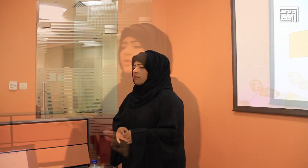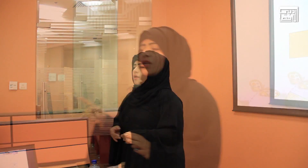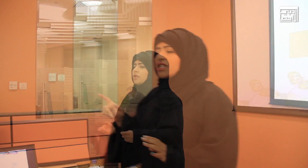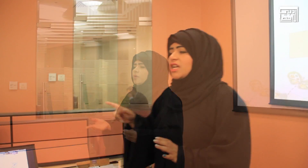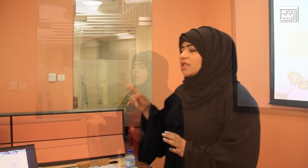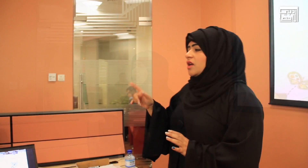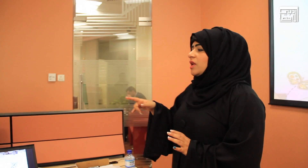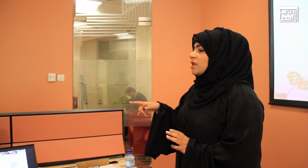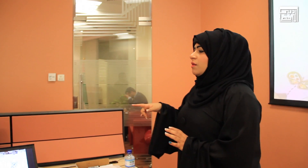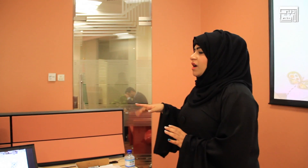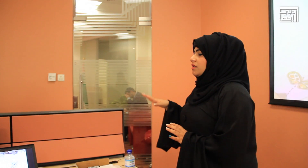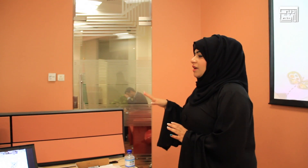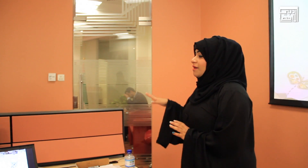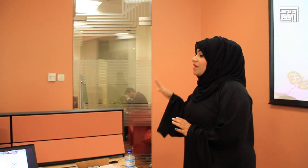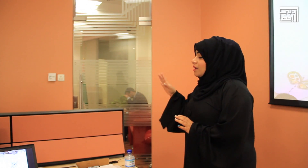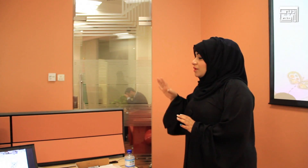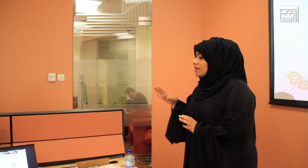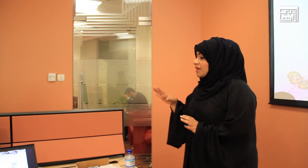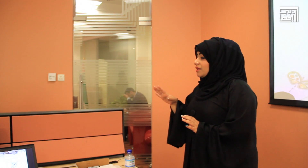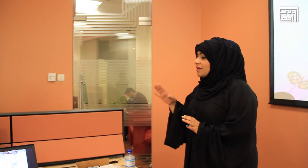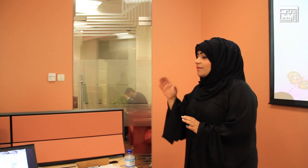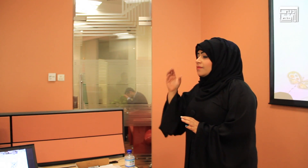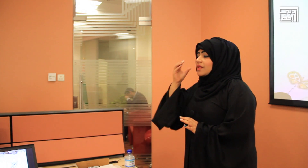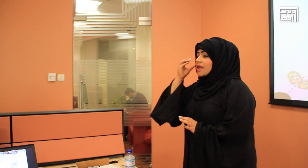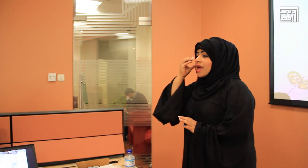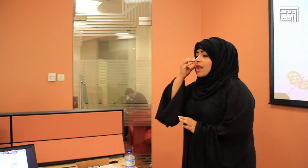كل شارع دولة الإمارات العربية المتحدة